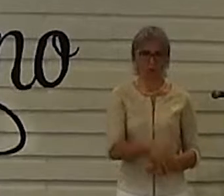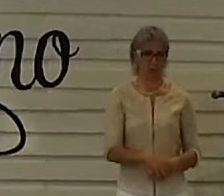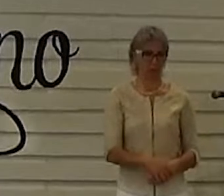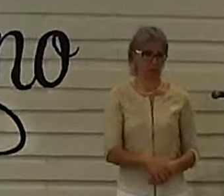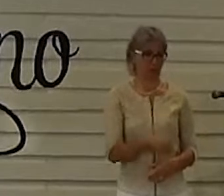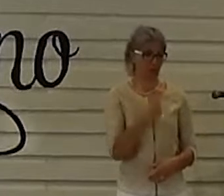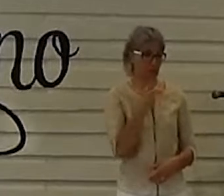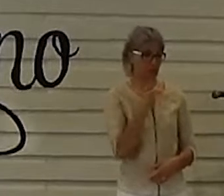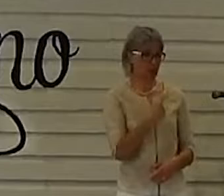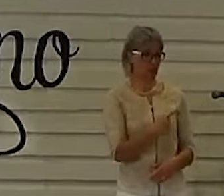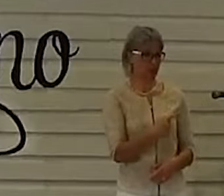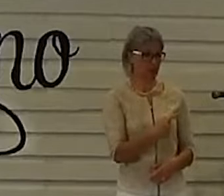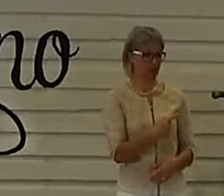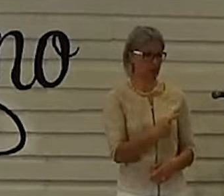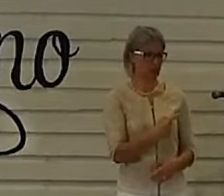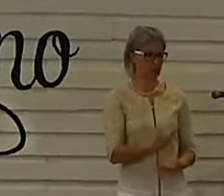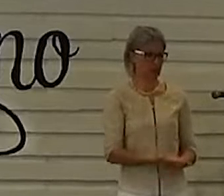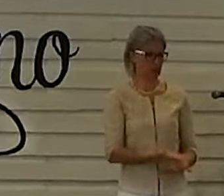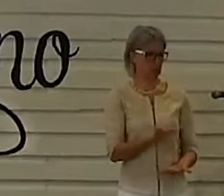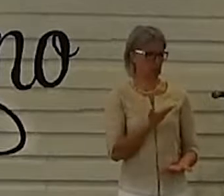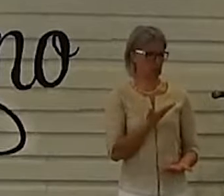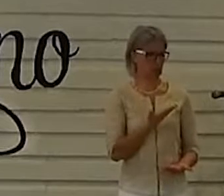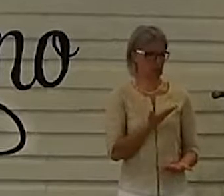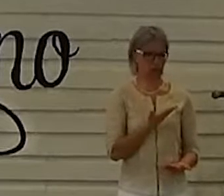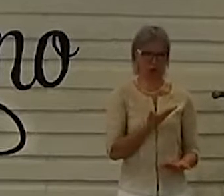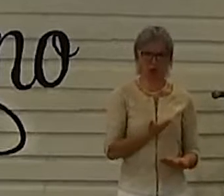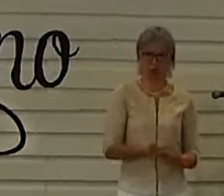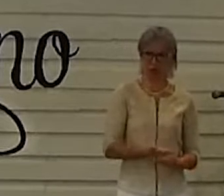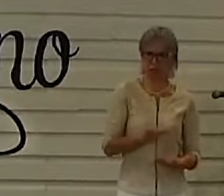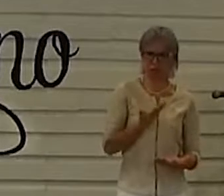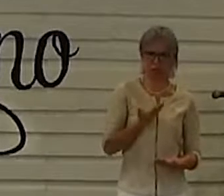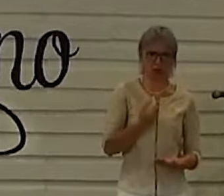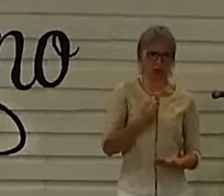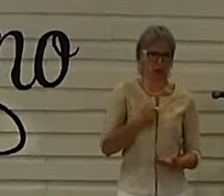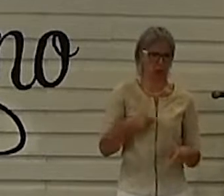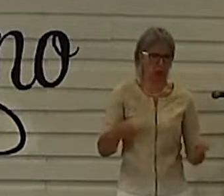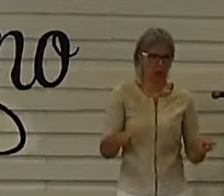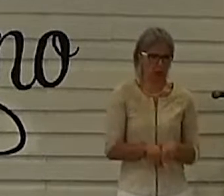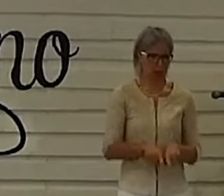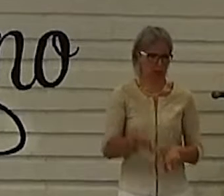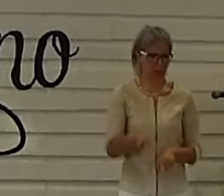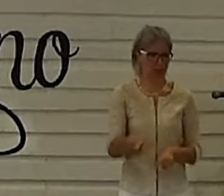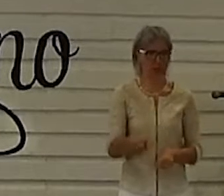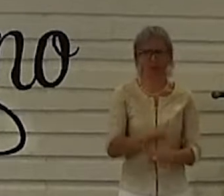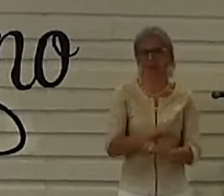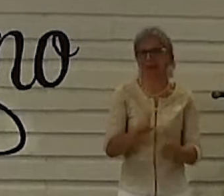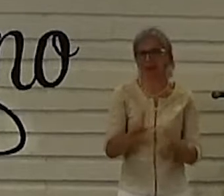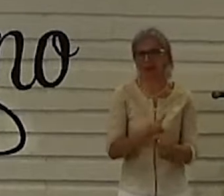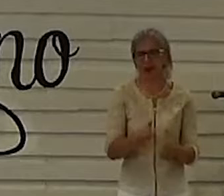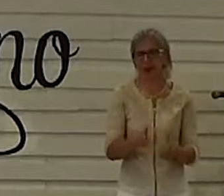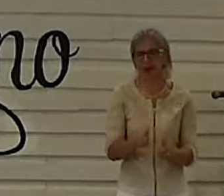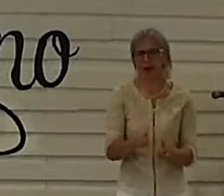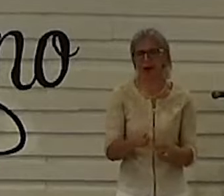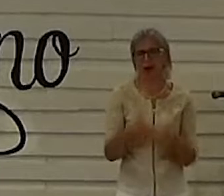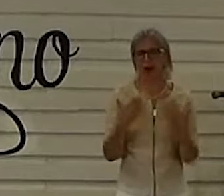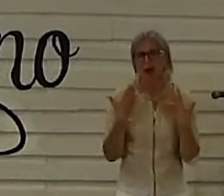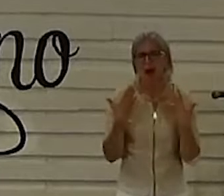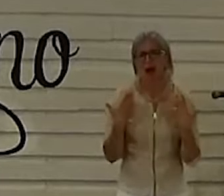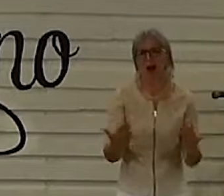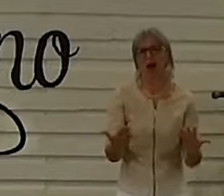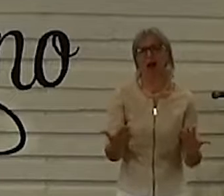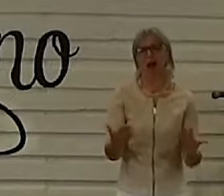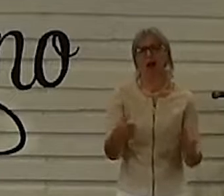diceva: Signore, io non sono, grazie che non sono come lui. Meno male che non sono come lui, perché io